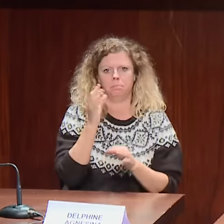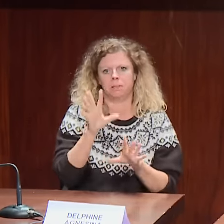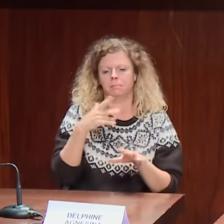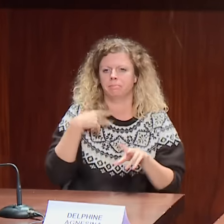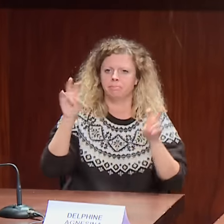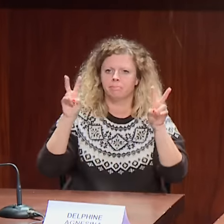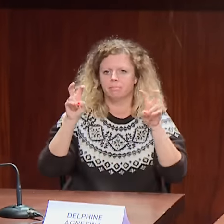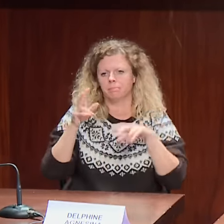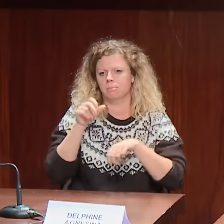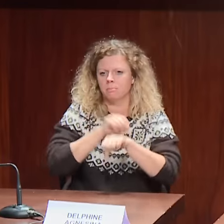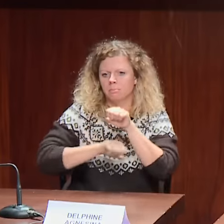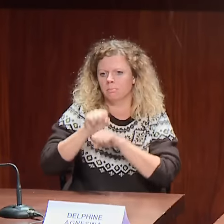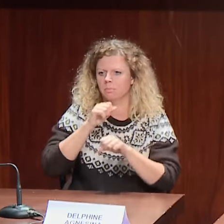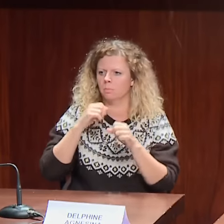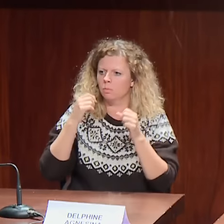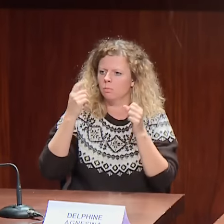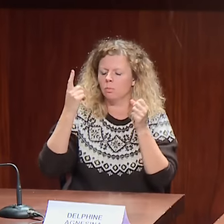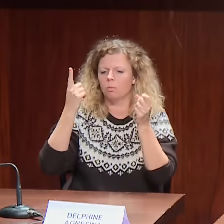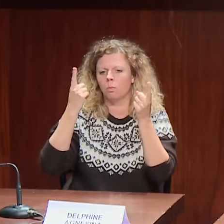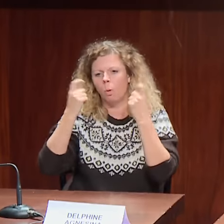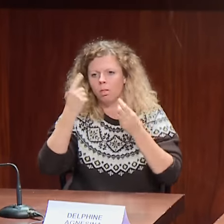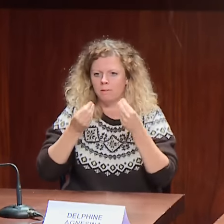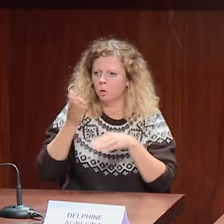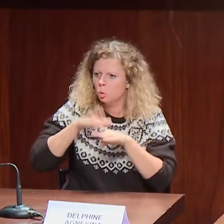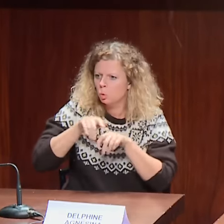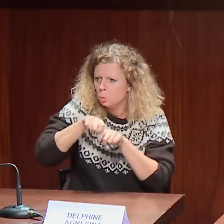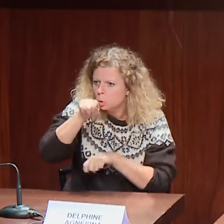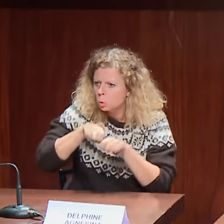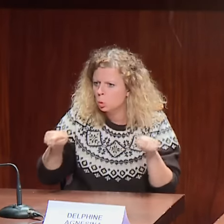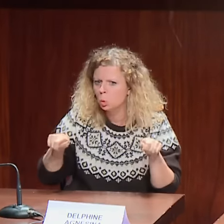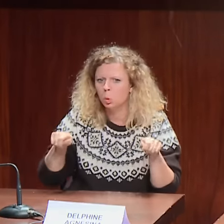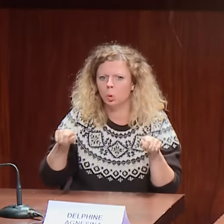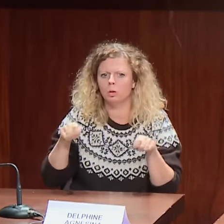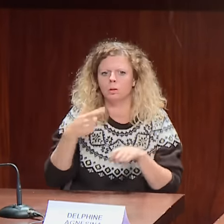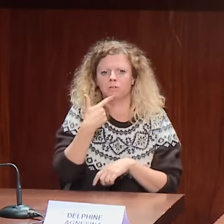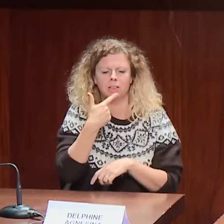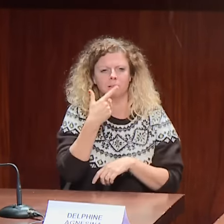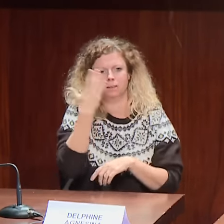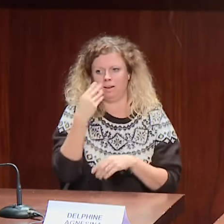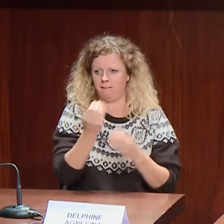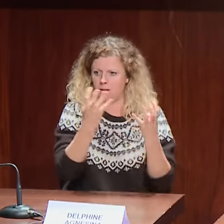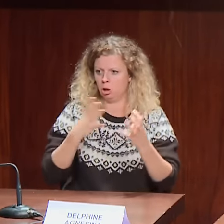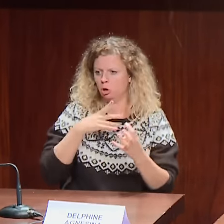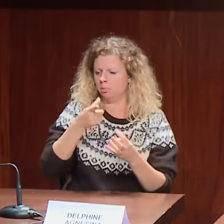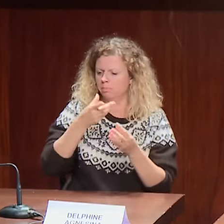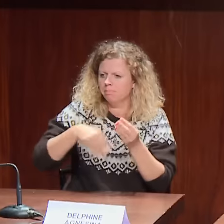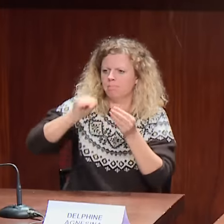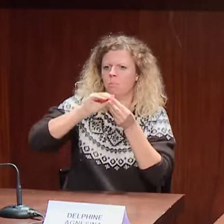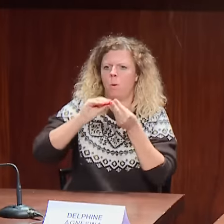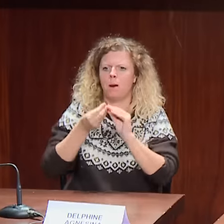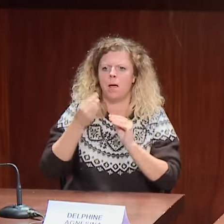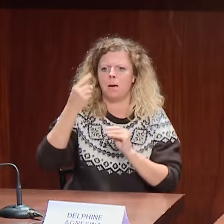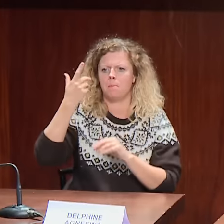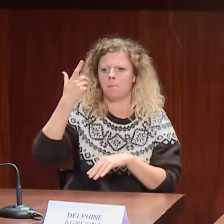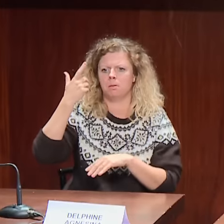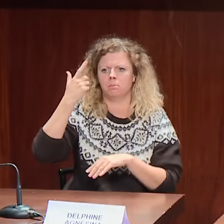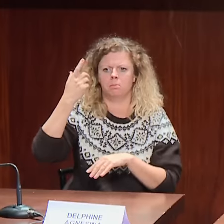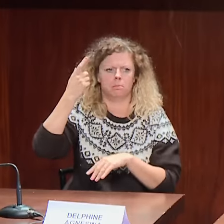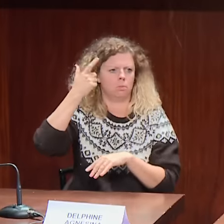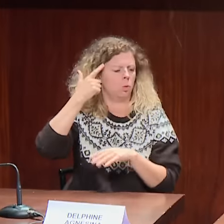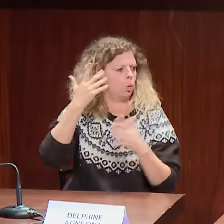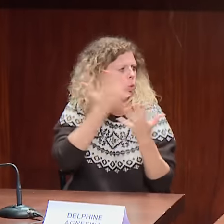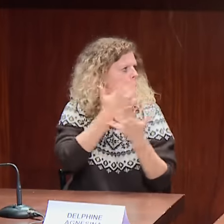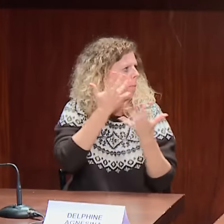appelés, sollicités par un établissement spécialisé d'enseignement pour les enfants sourds, et donc pour produire un conte sur mesure, on va